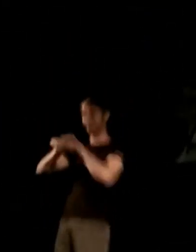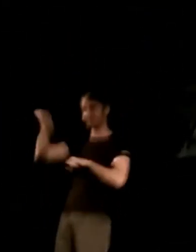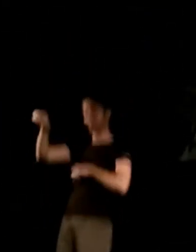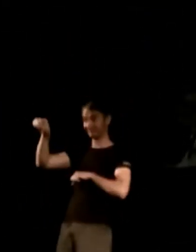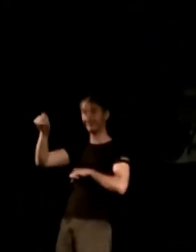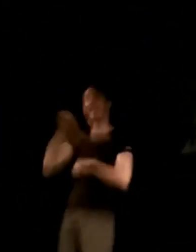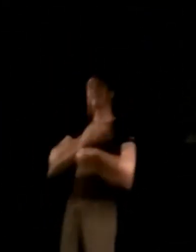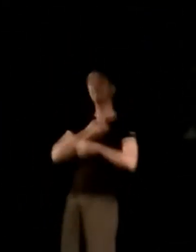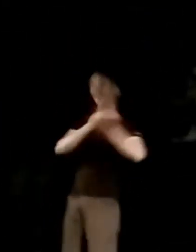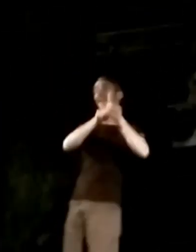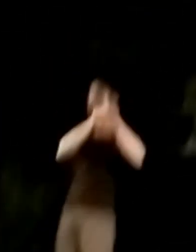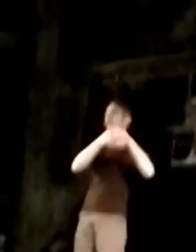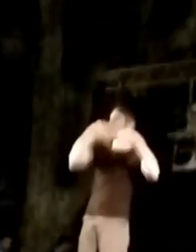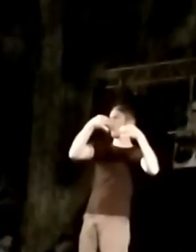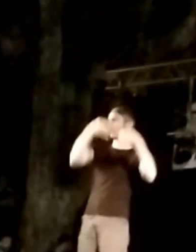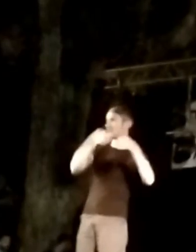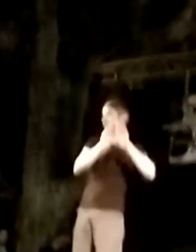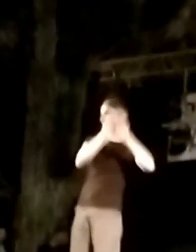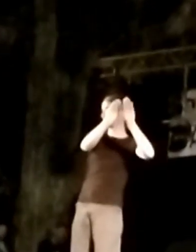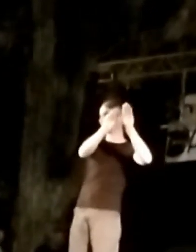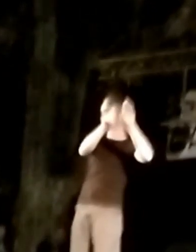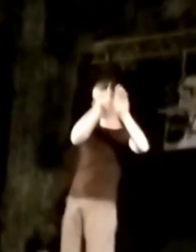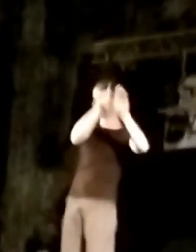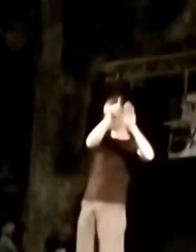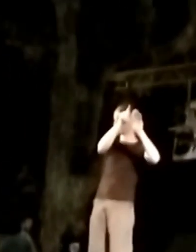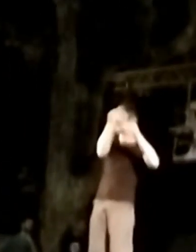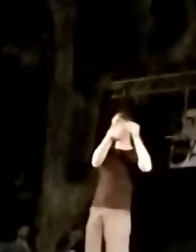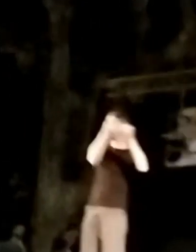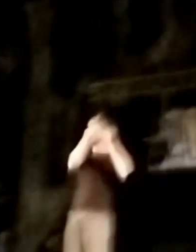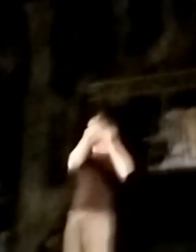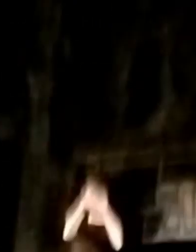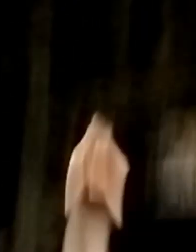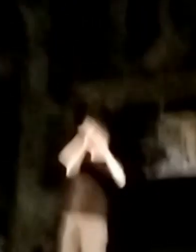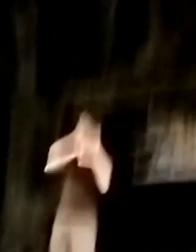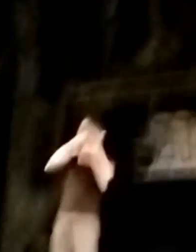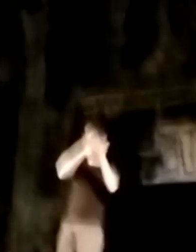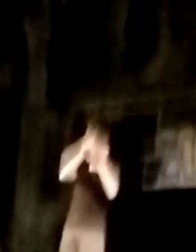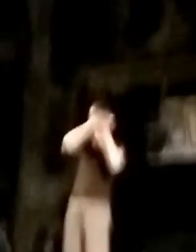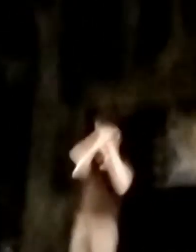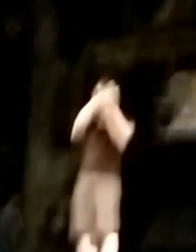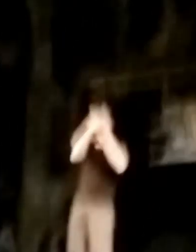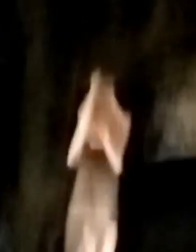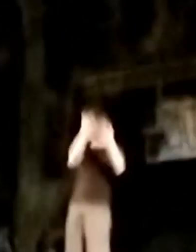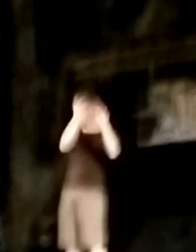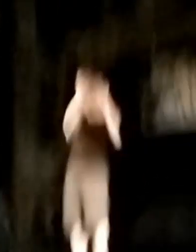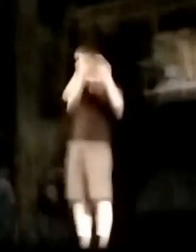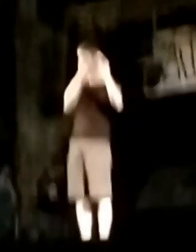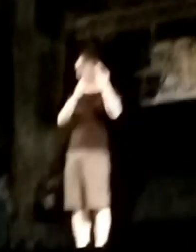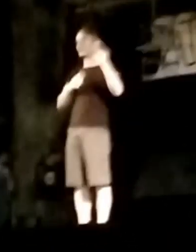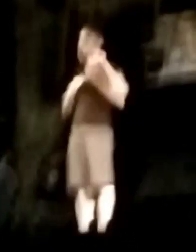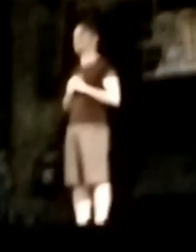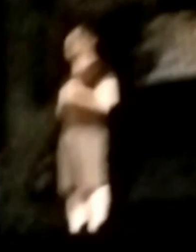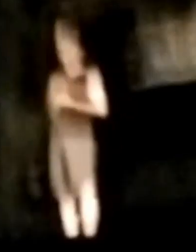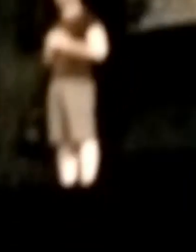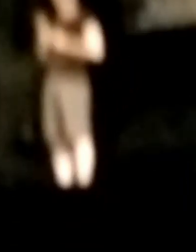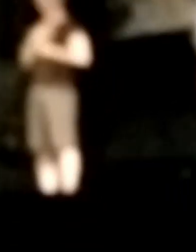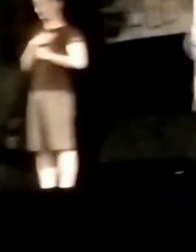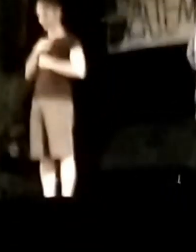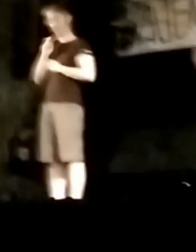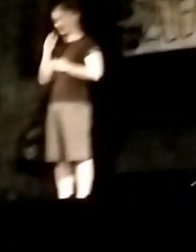que l'Ajuntament oficial, que les festes majors oficials tinguessin intèrprets en llengua de signes, vam ser